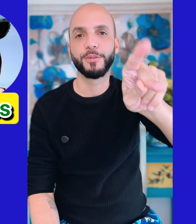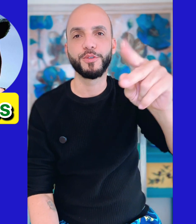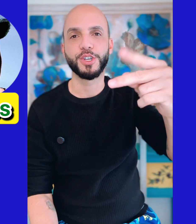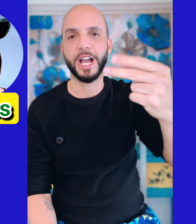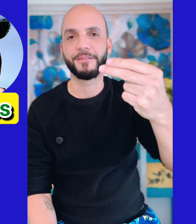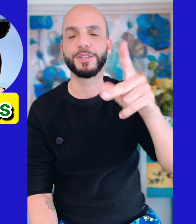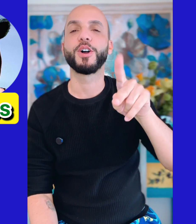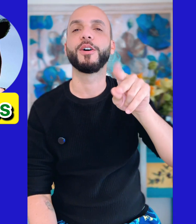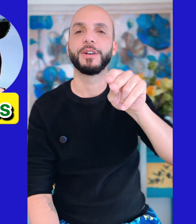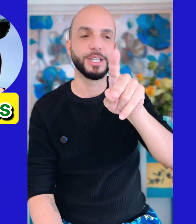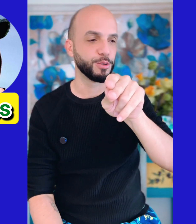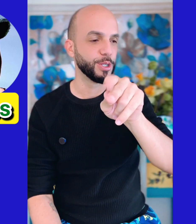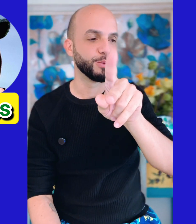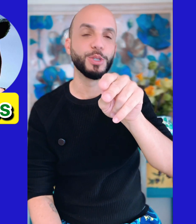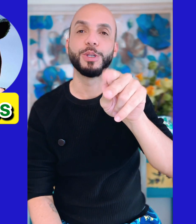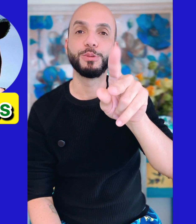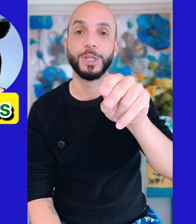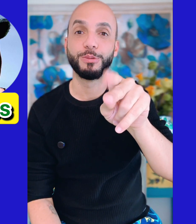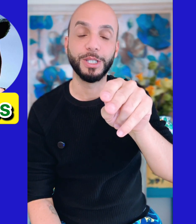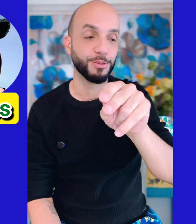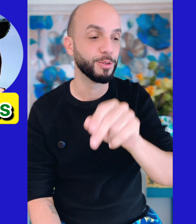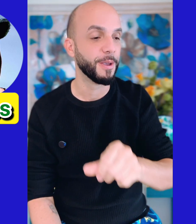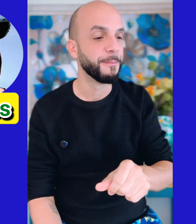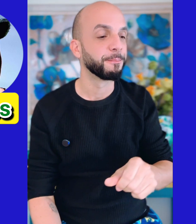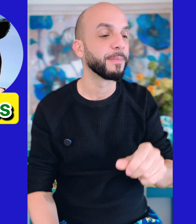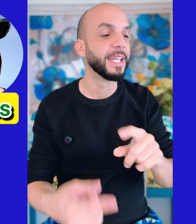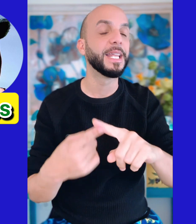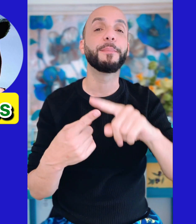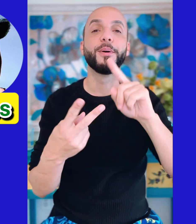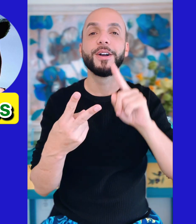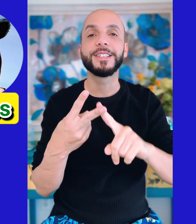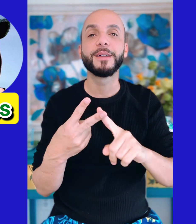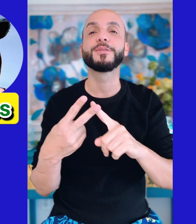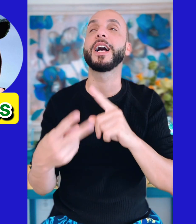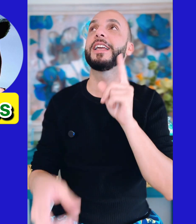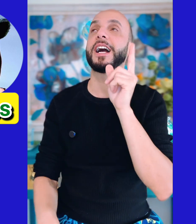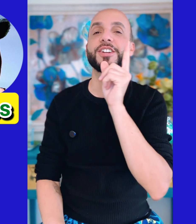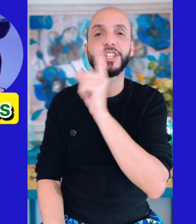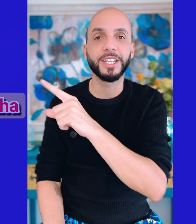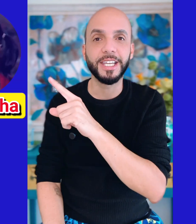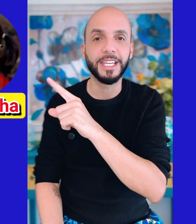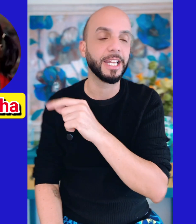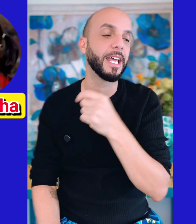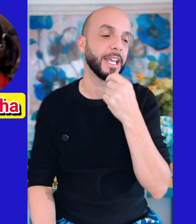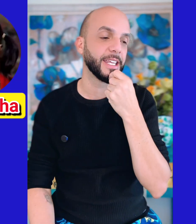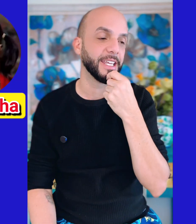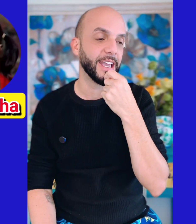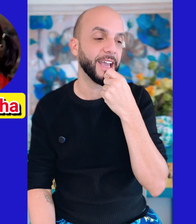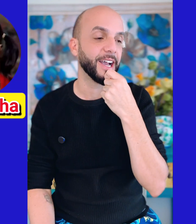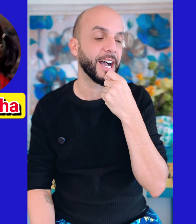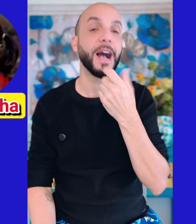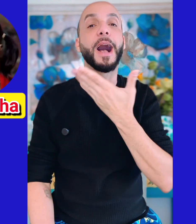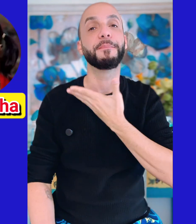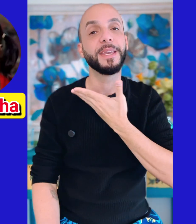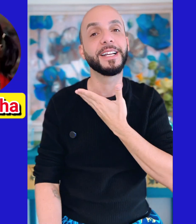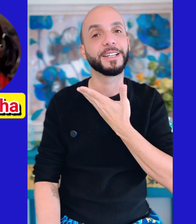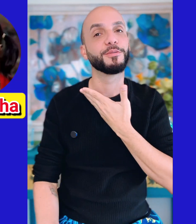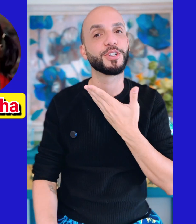o Chaves, ó. Isso. Depois temos aí a Chiquinha, né? Que é a amiga do